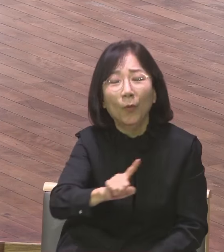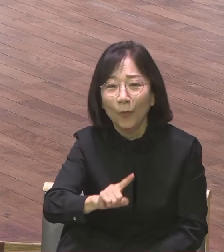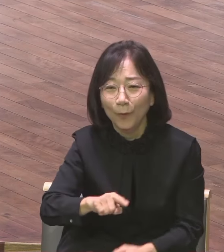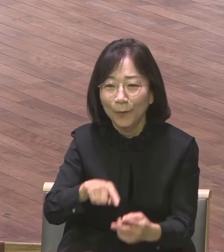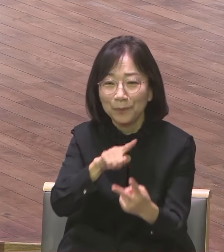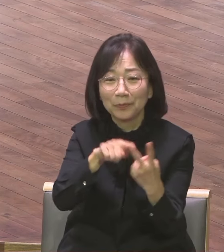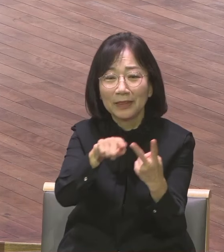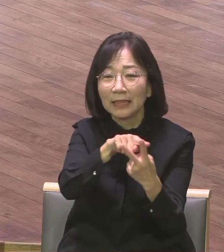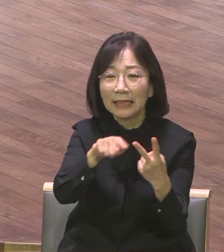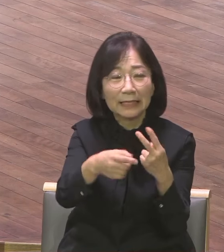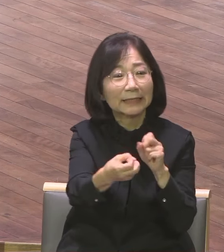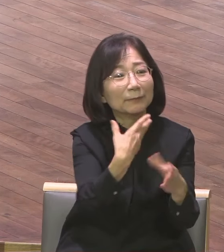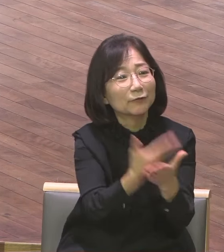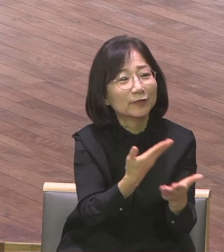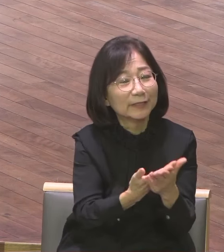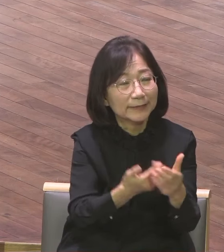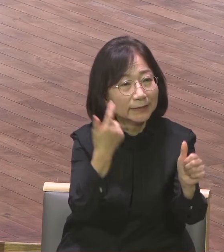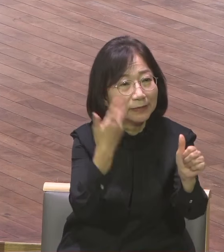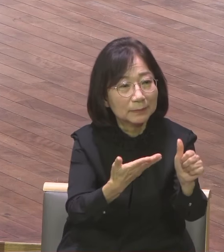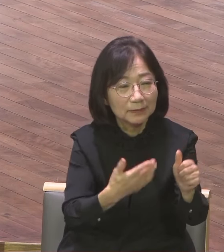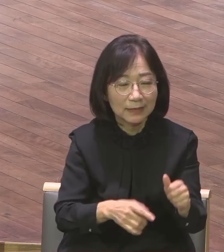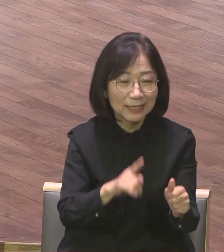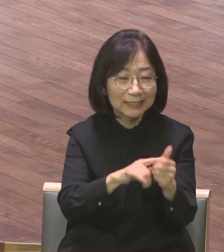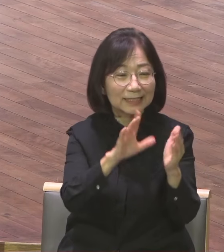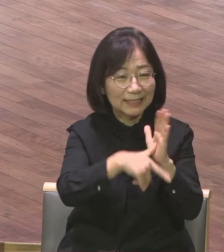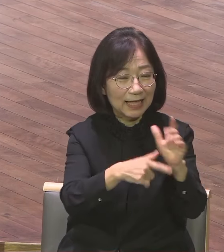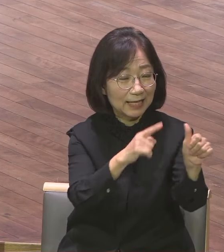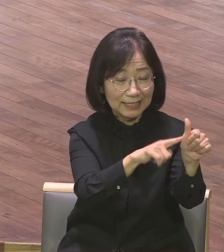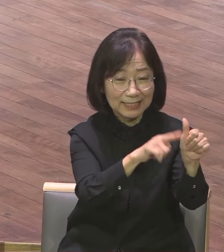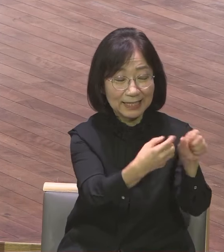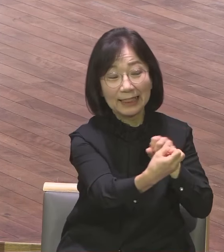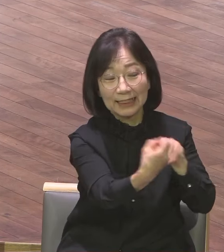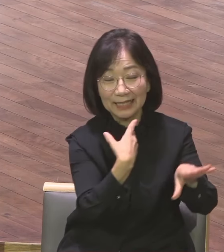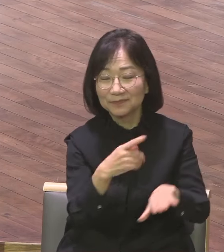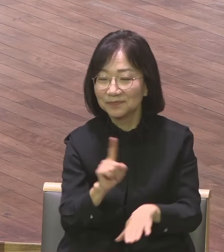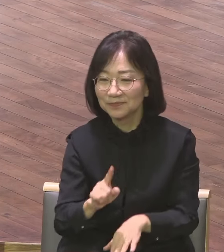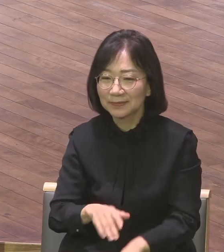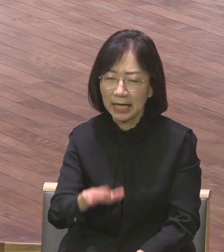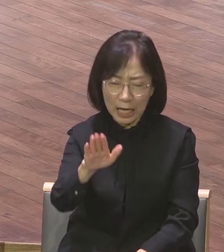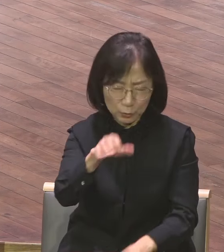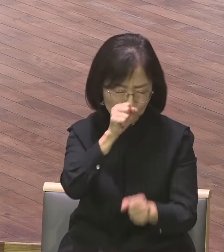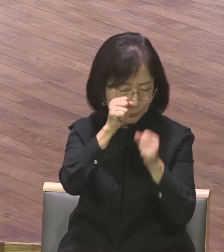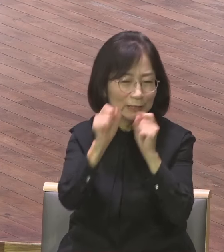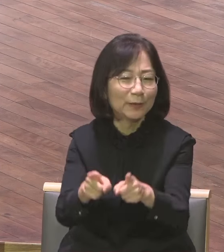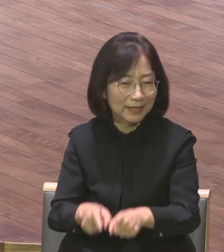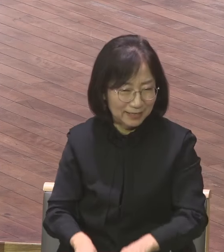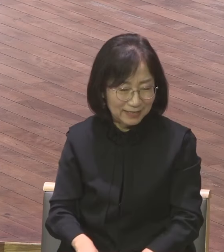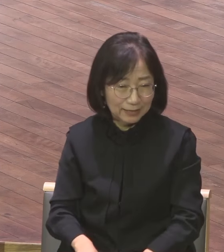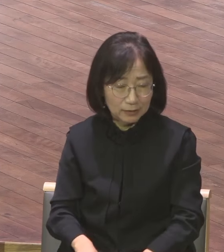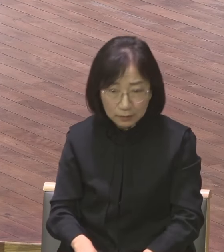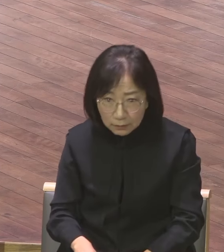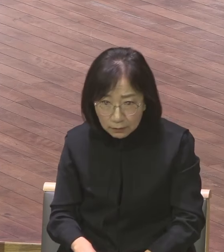그런 질문을 그렇게 할 때 김 교수 이렇게 대답했습니다. 기회입니다.